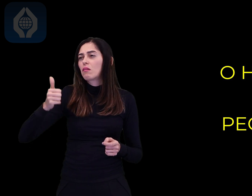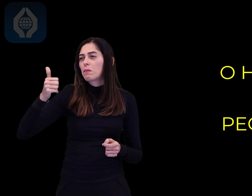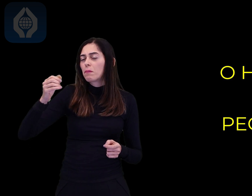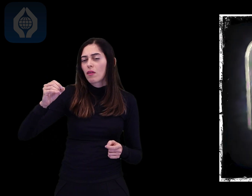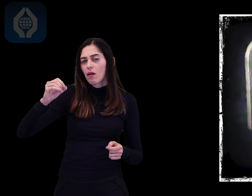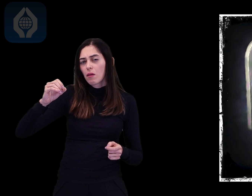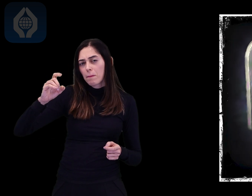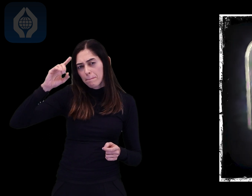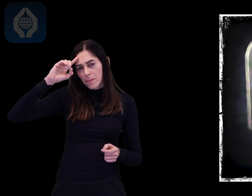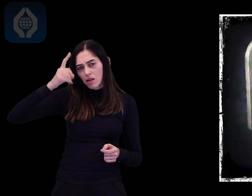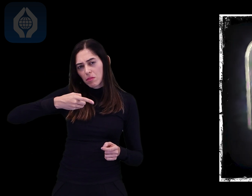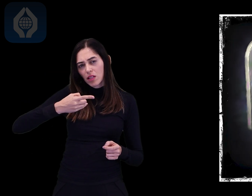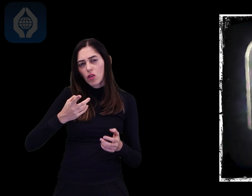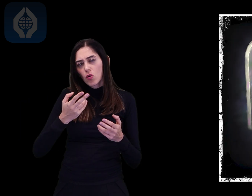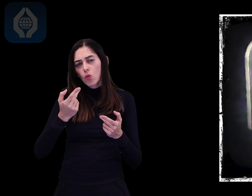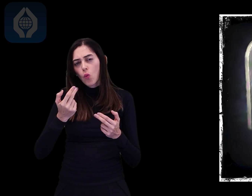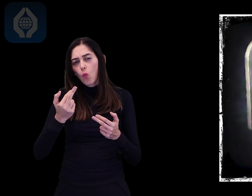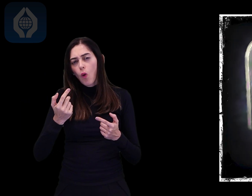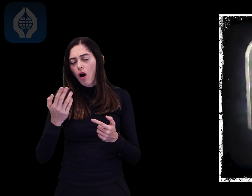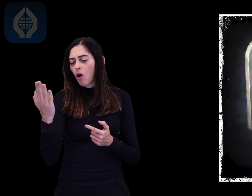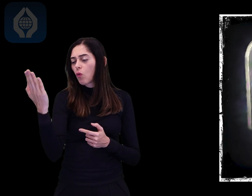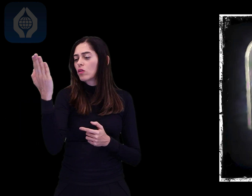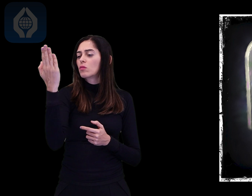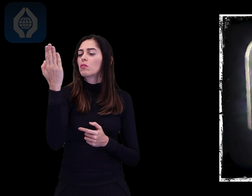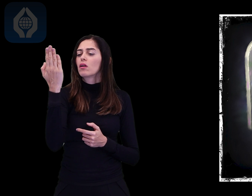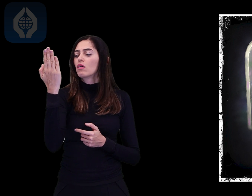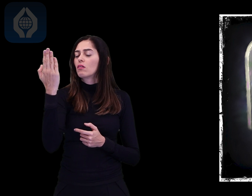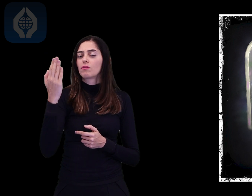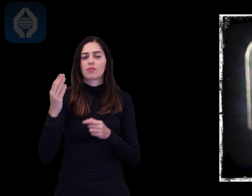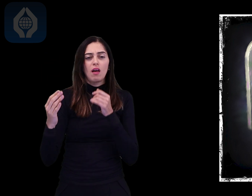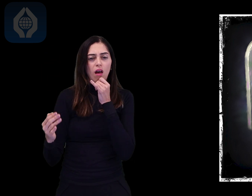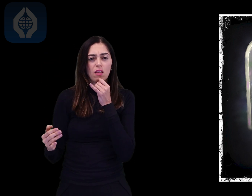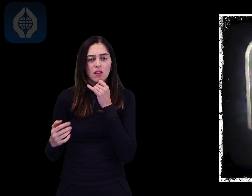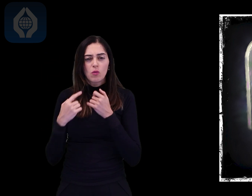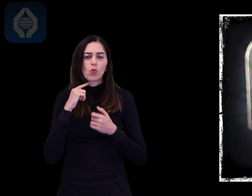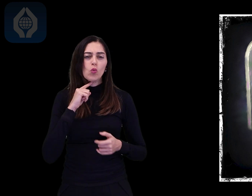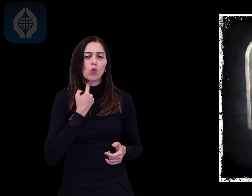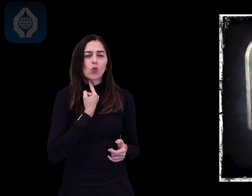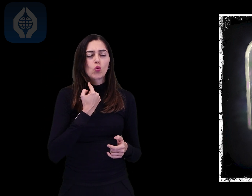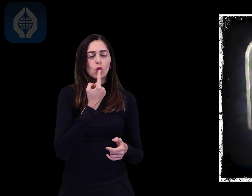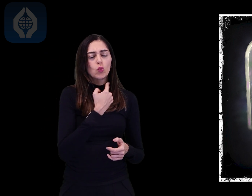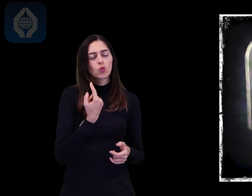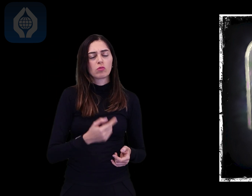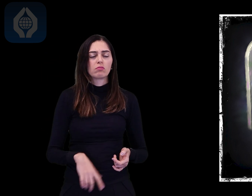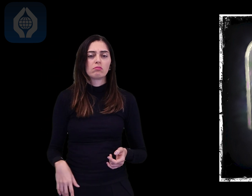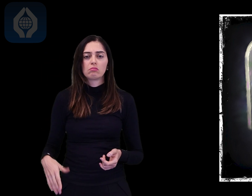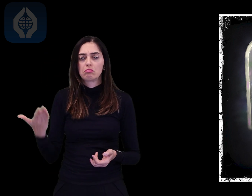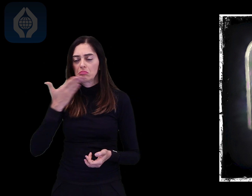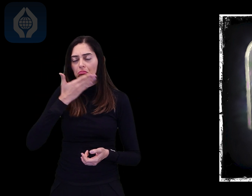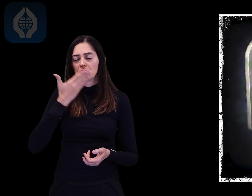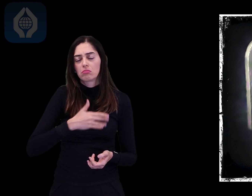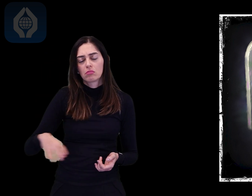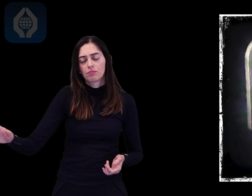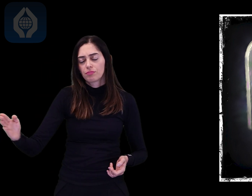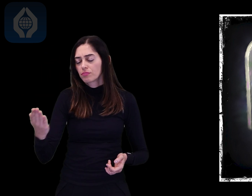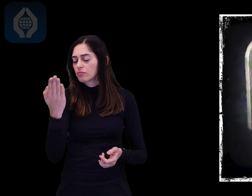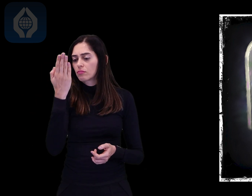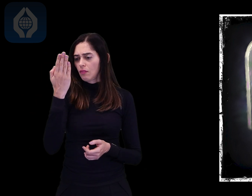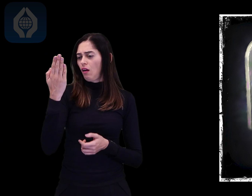pecado. Os mandamentos de Deus são como um espelho. Assim como não podemos ver nosso rosto sujo até que